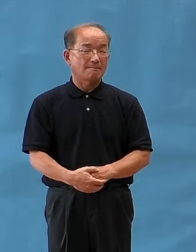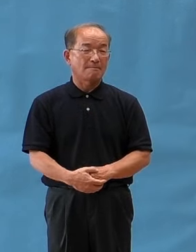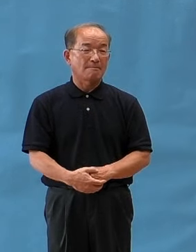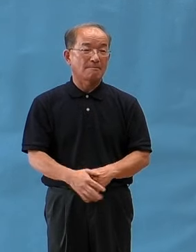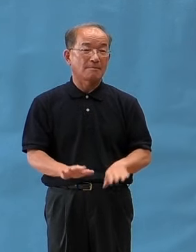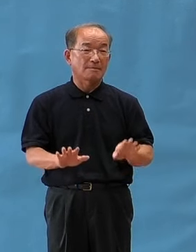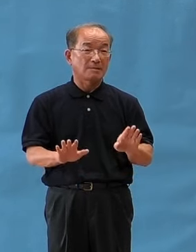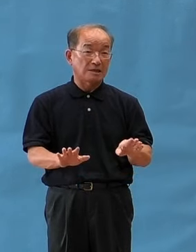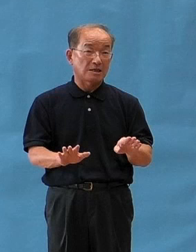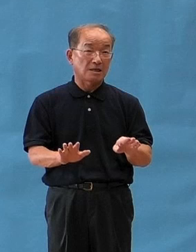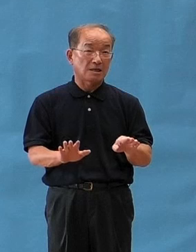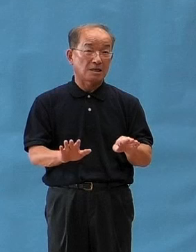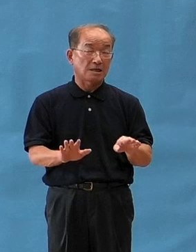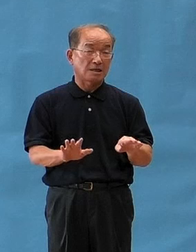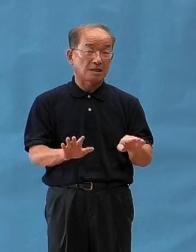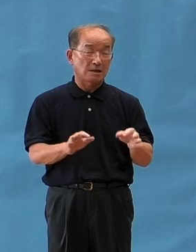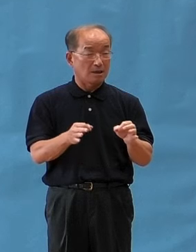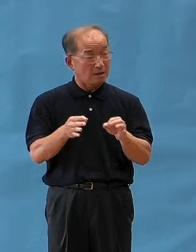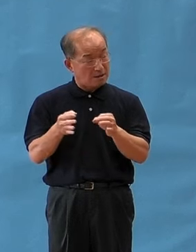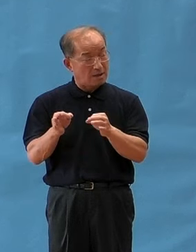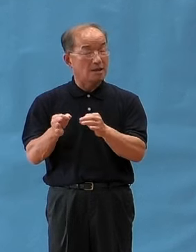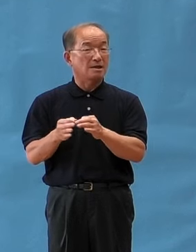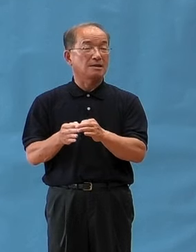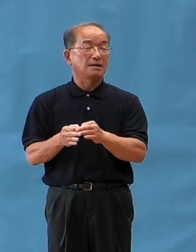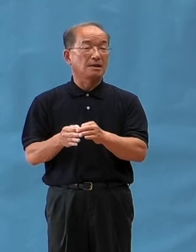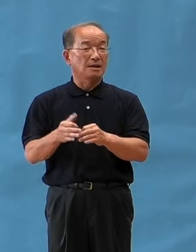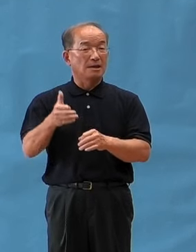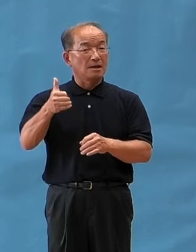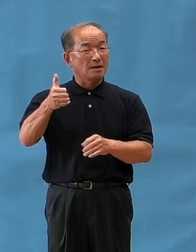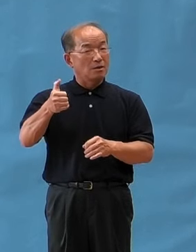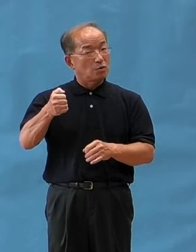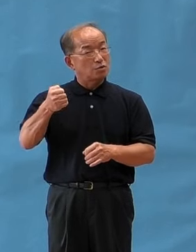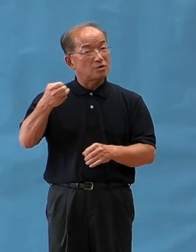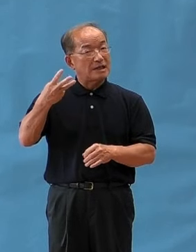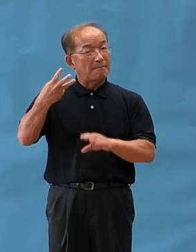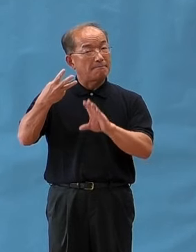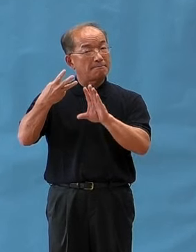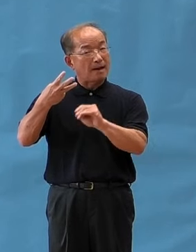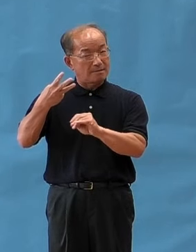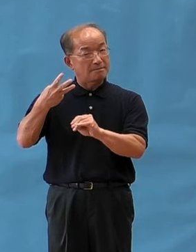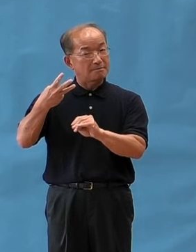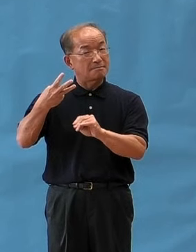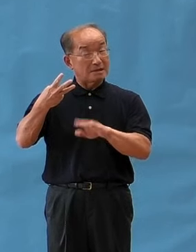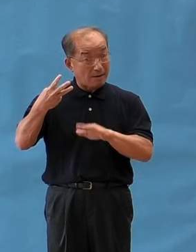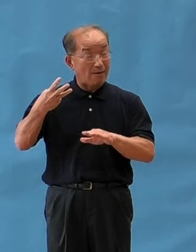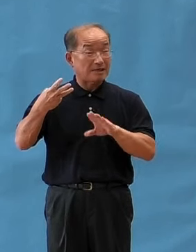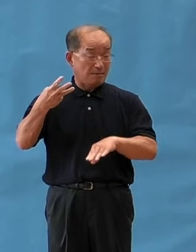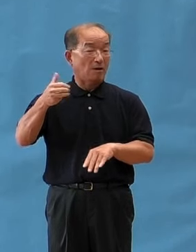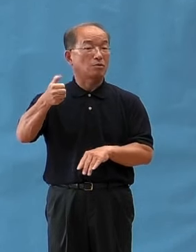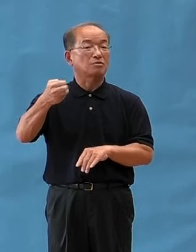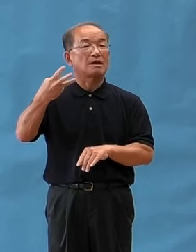円。今ね、標準額の設定ですけど、だいたい53万円余りですよ。